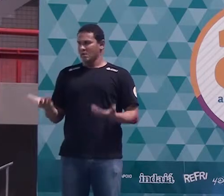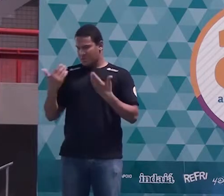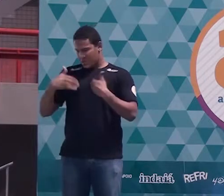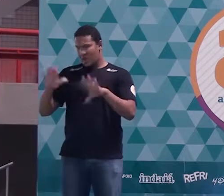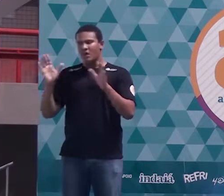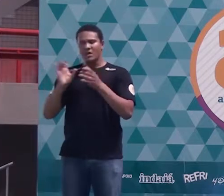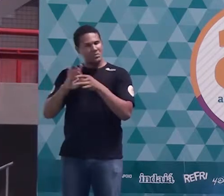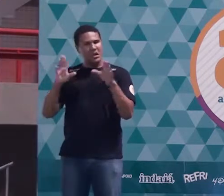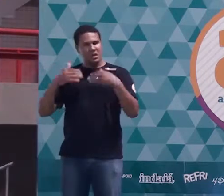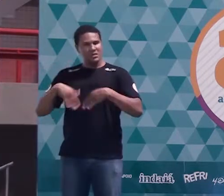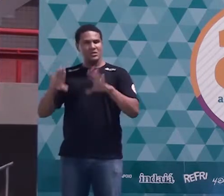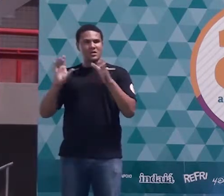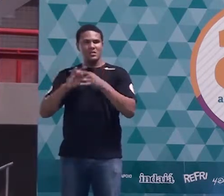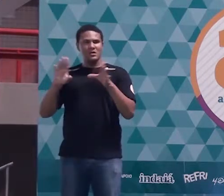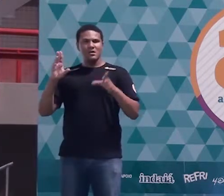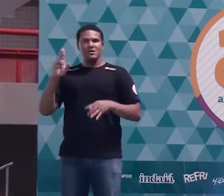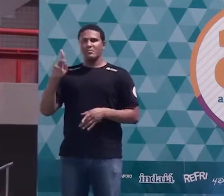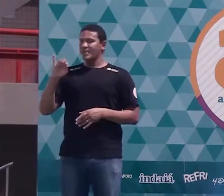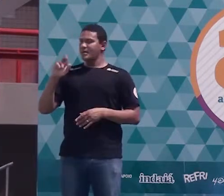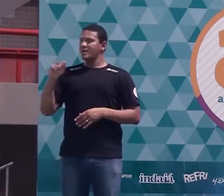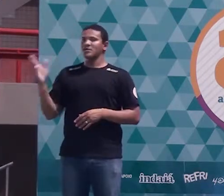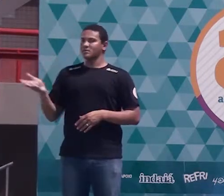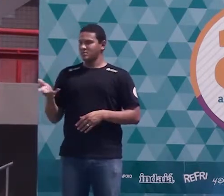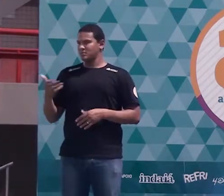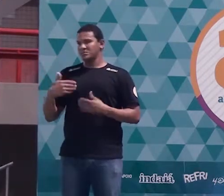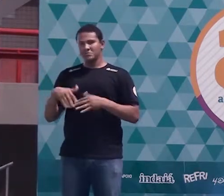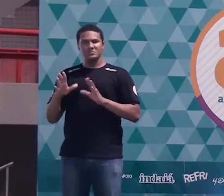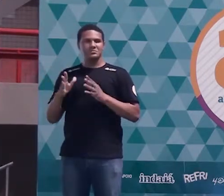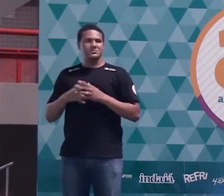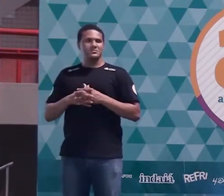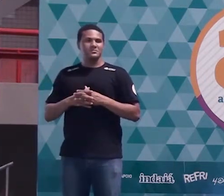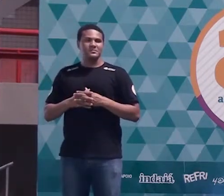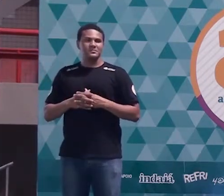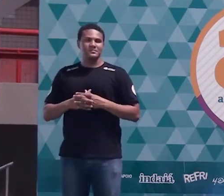Olha, dar o pira é sair do mesmo jeito.